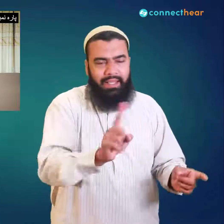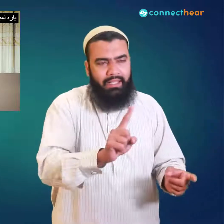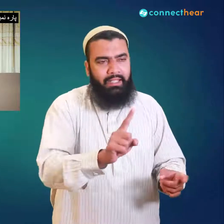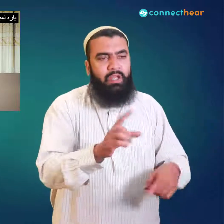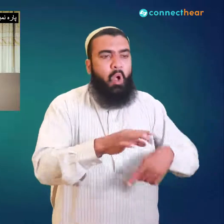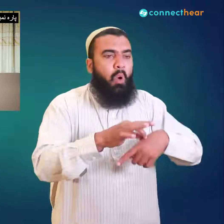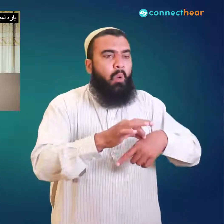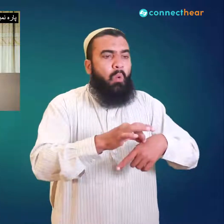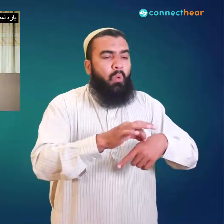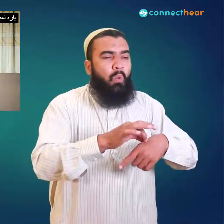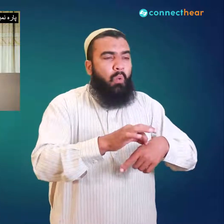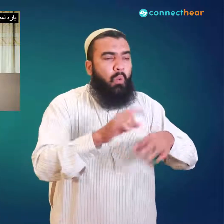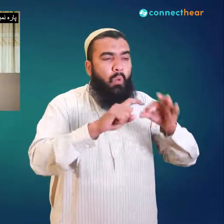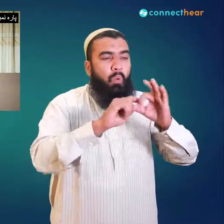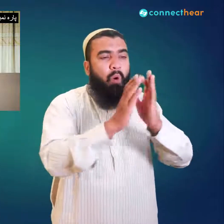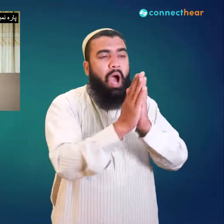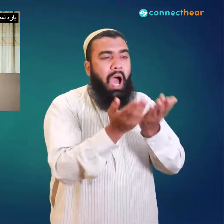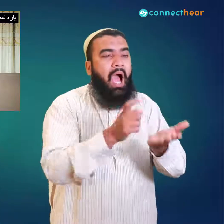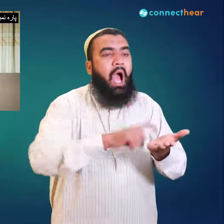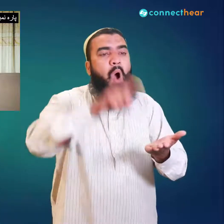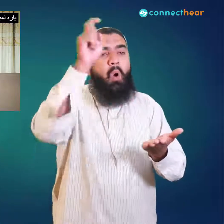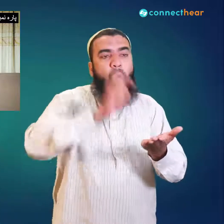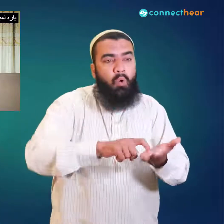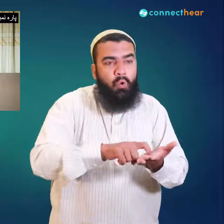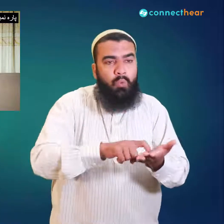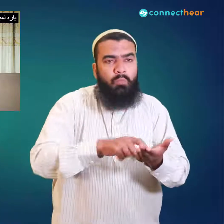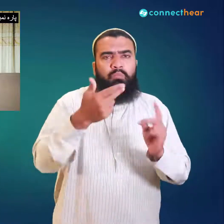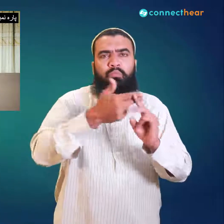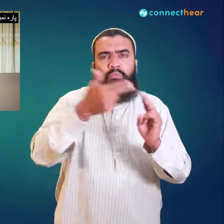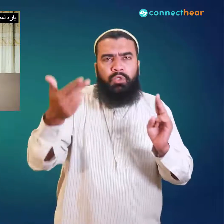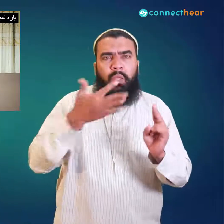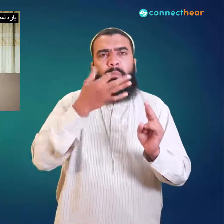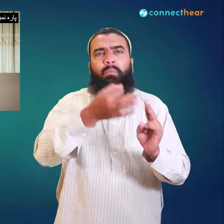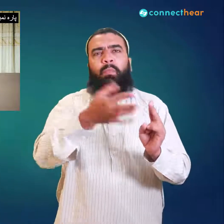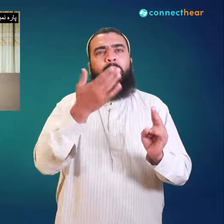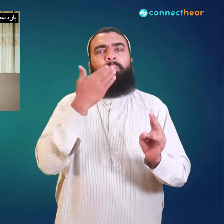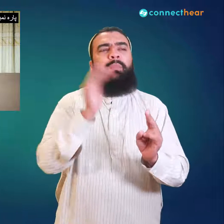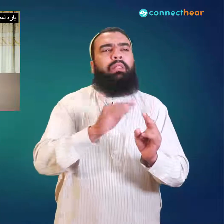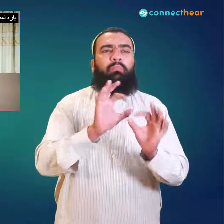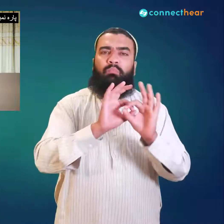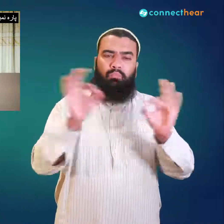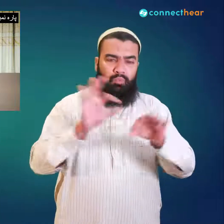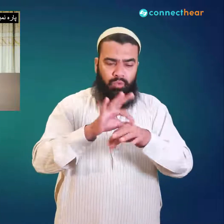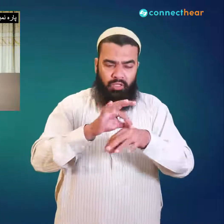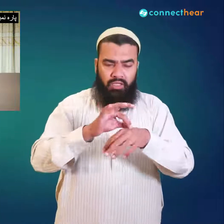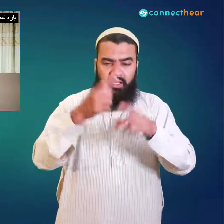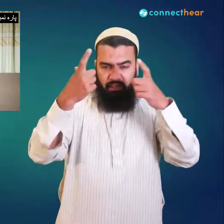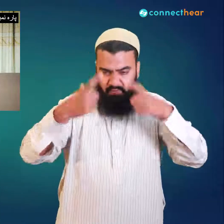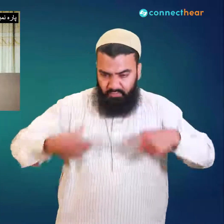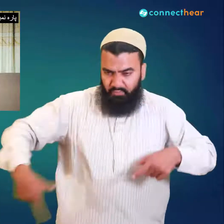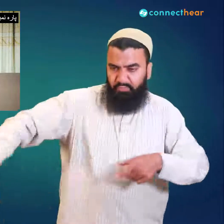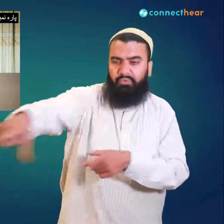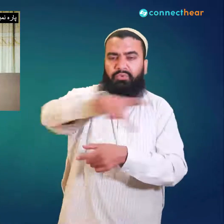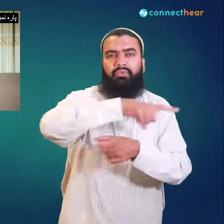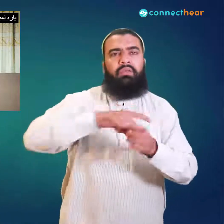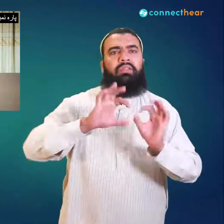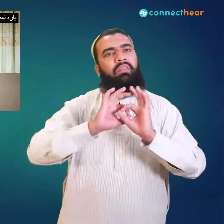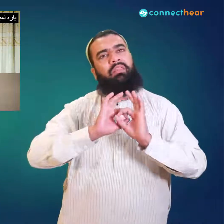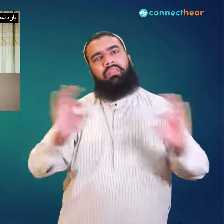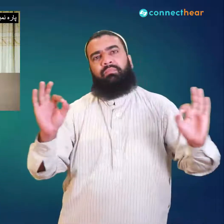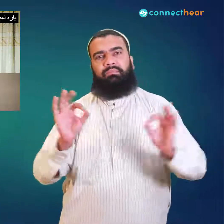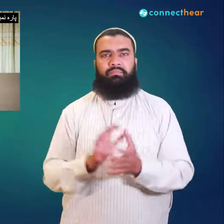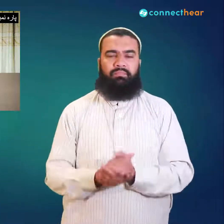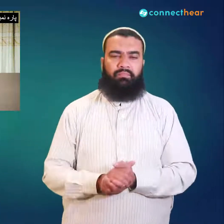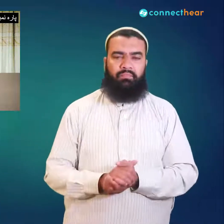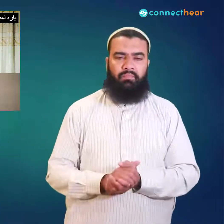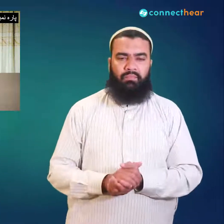ساری انسانیت کے لیے ہے۔ اس سے فائدہ البتہ وہی اٹھائیں گے جو مومن ہوں گے۔